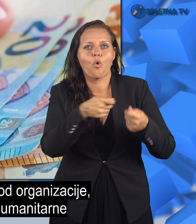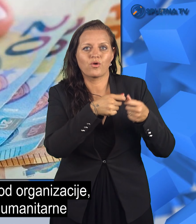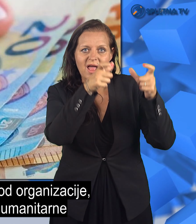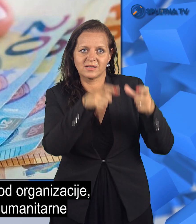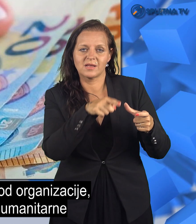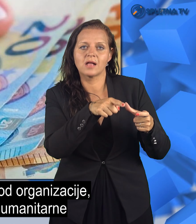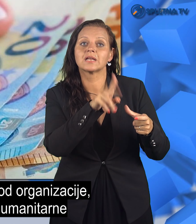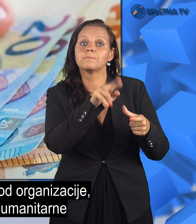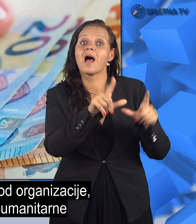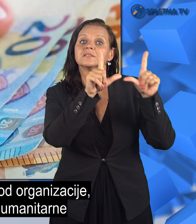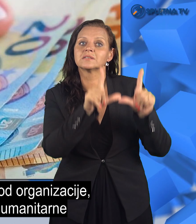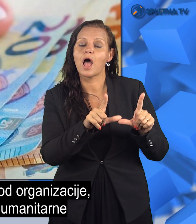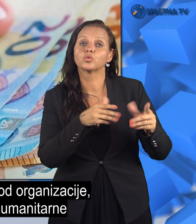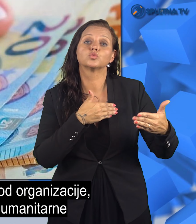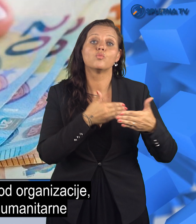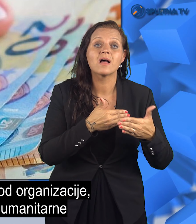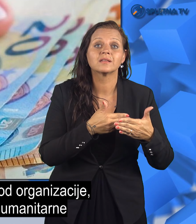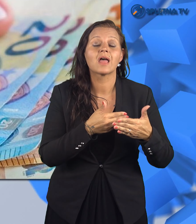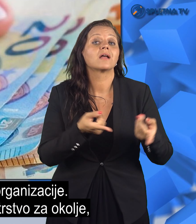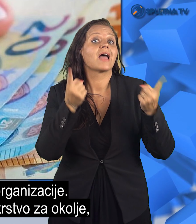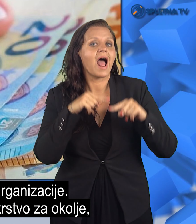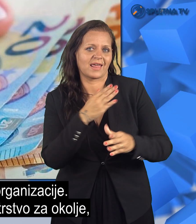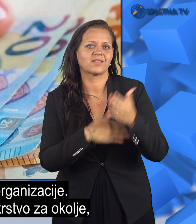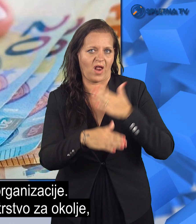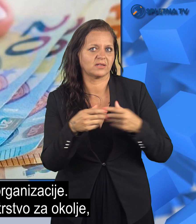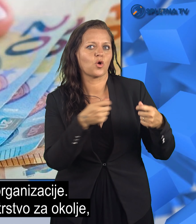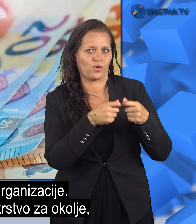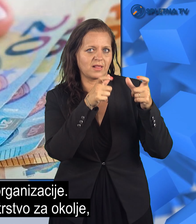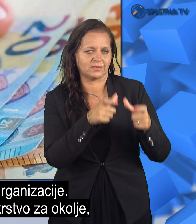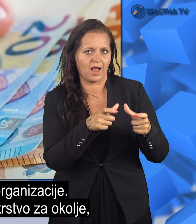status humanitarne ali invalidske organizacije.